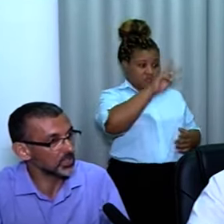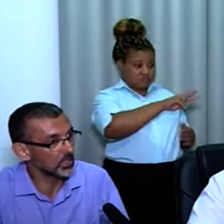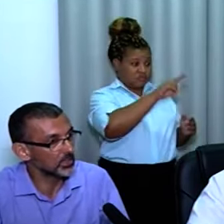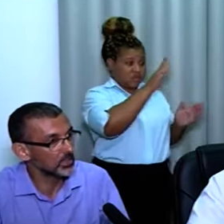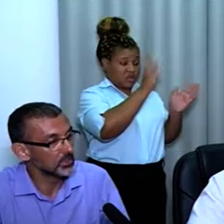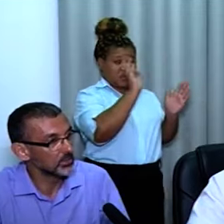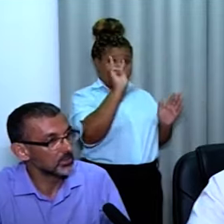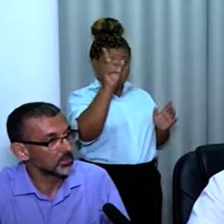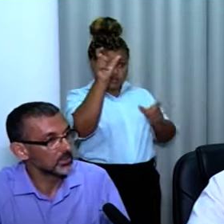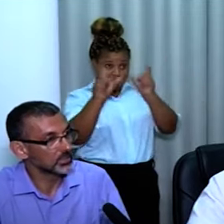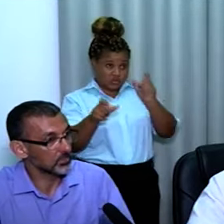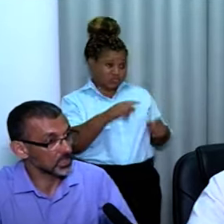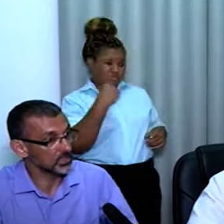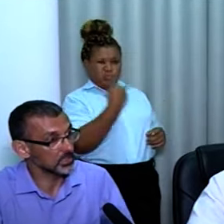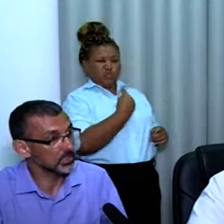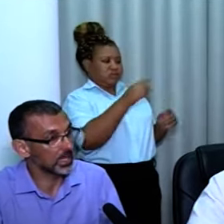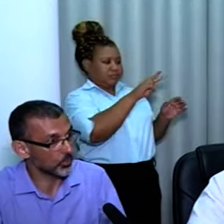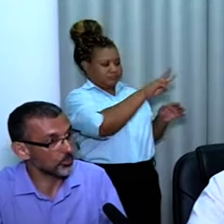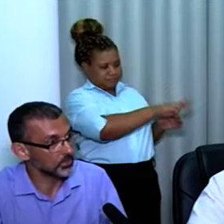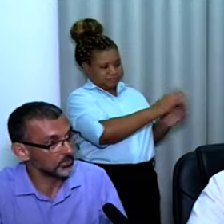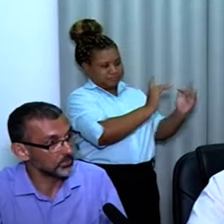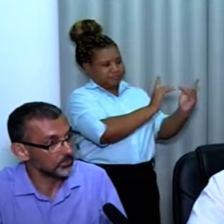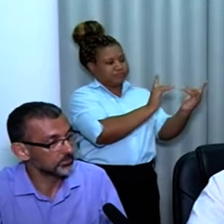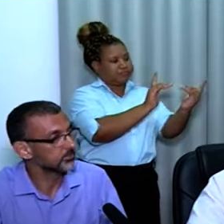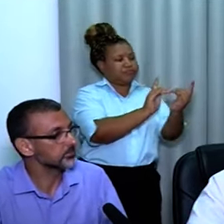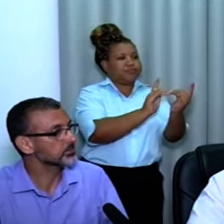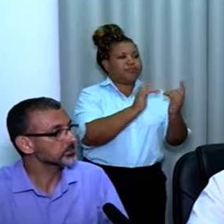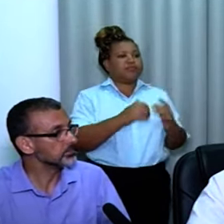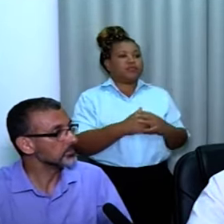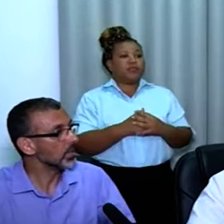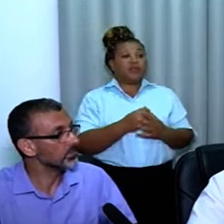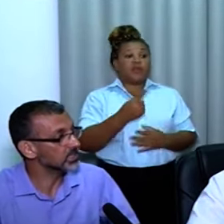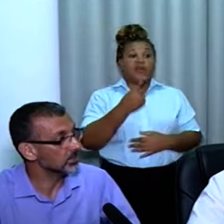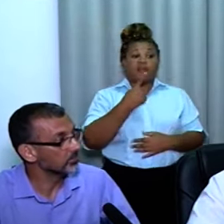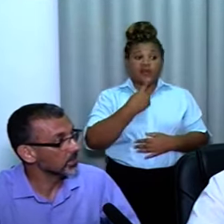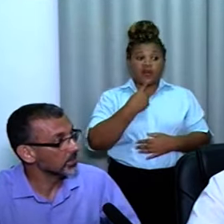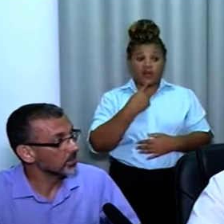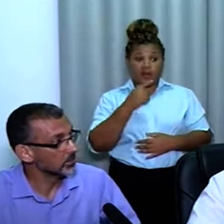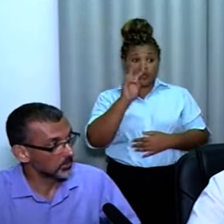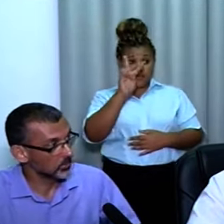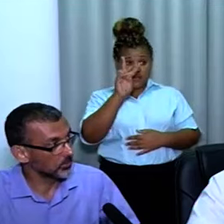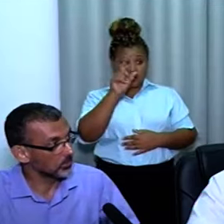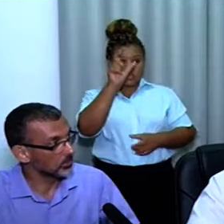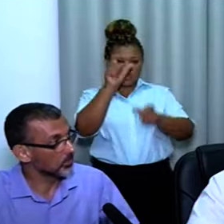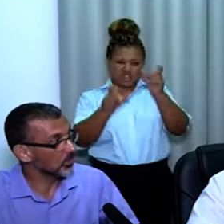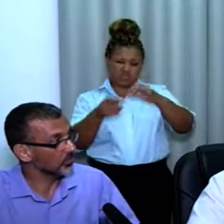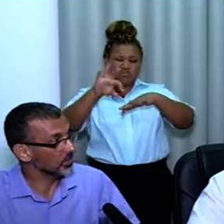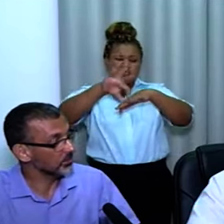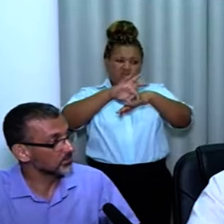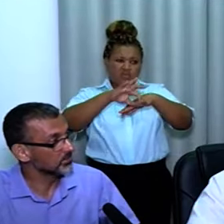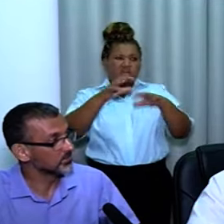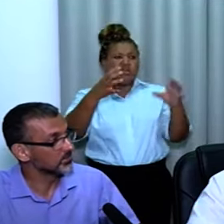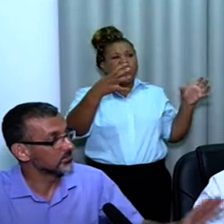nous pas cher excepté si il y a coupe présent